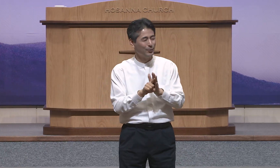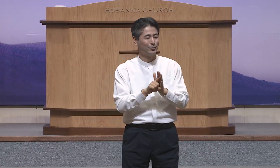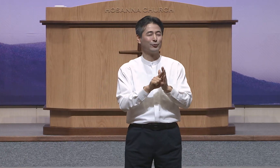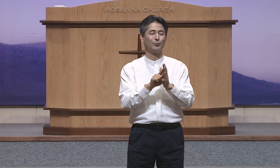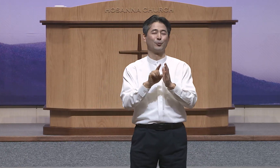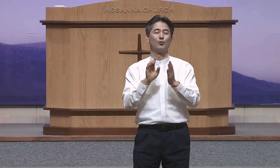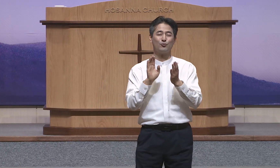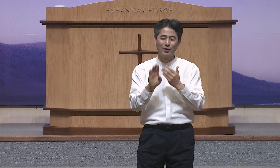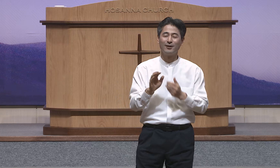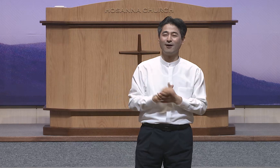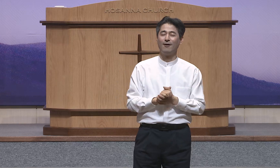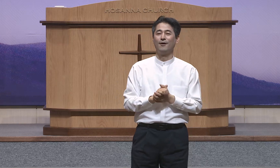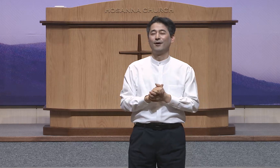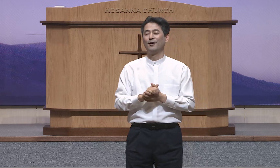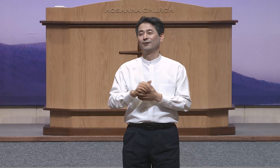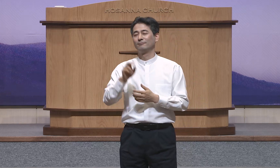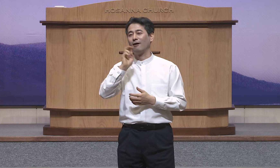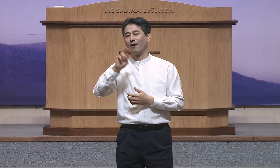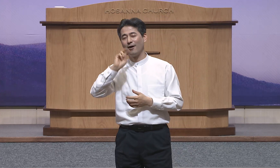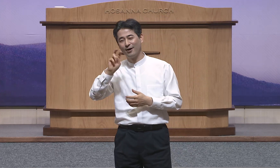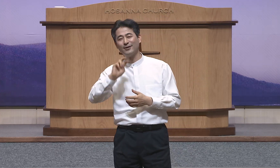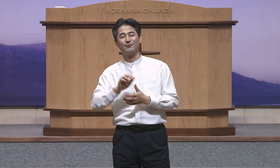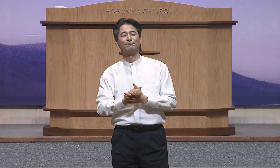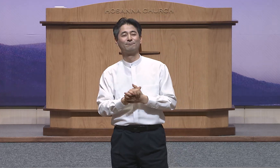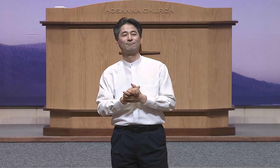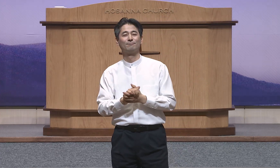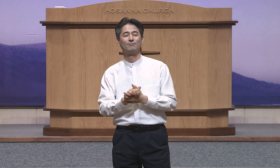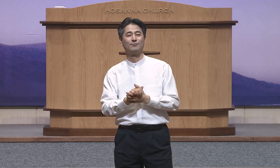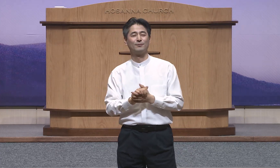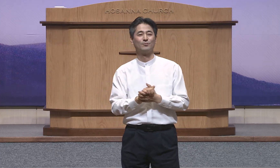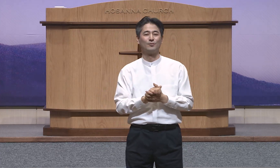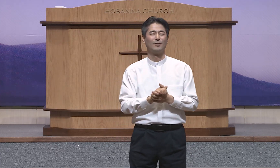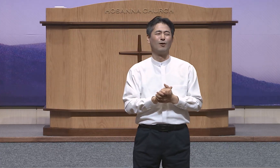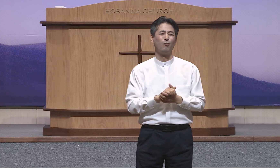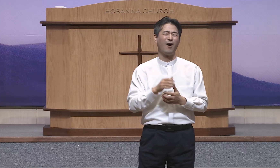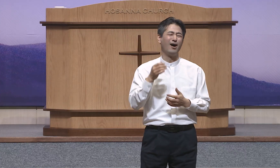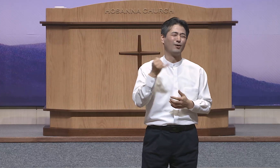제가 예수님을 믿게 된 후 찬양을 너무나 좋아했어요.